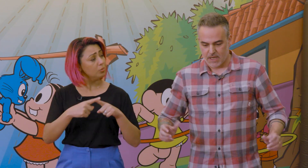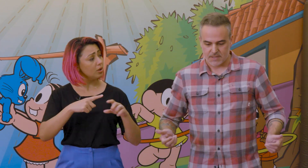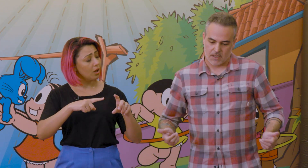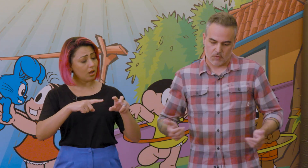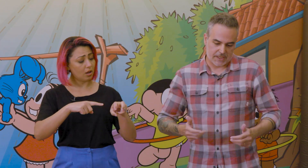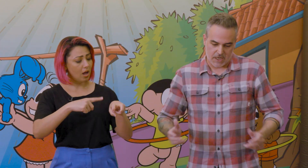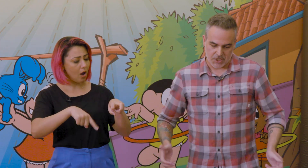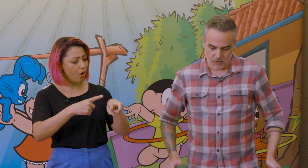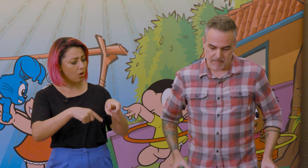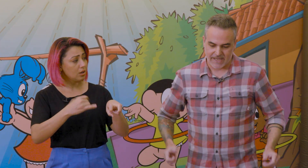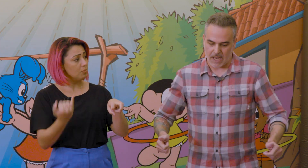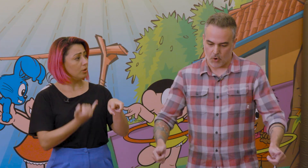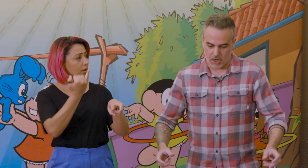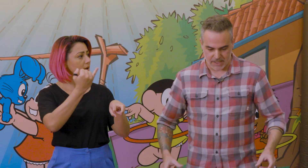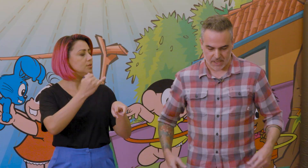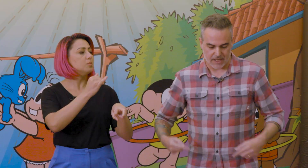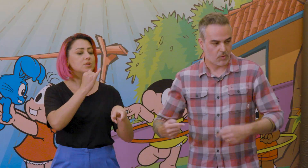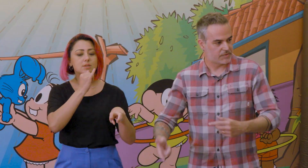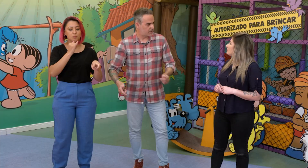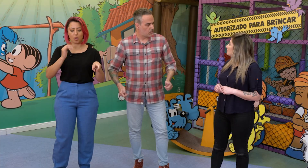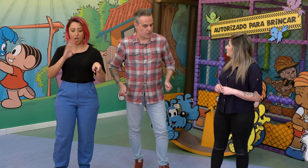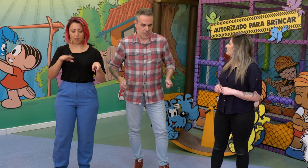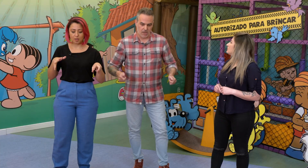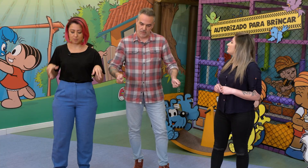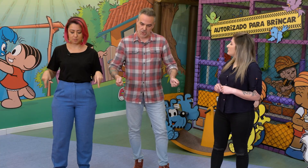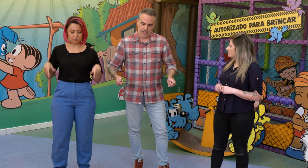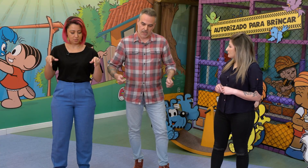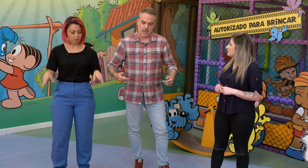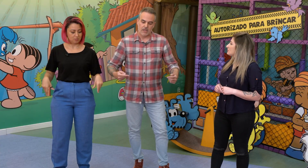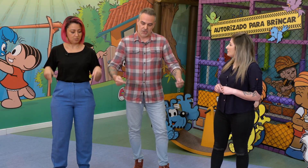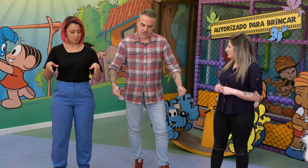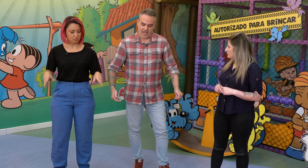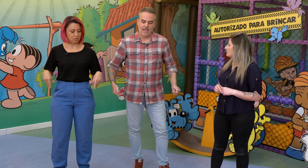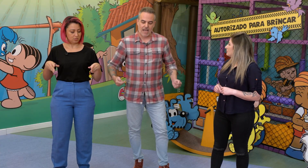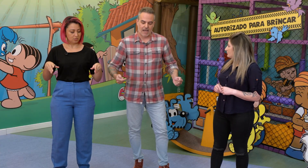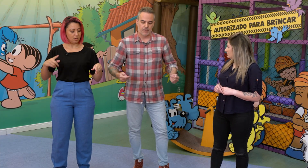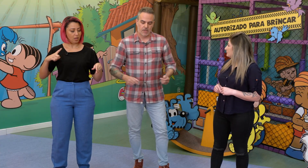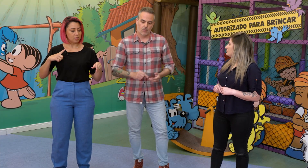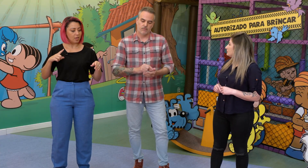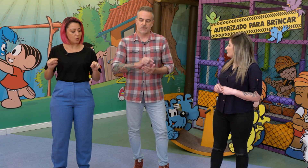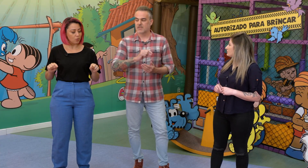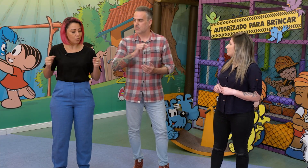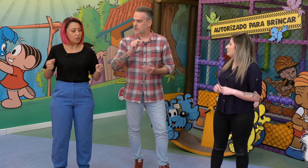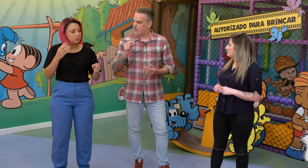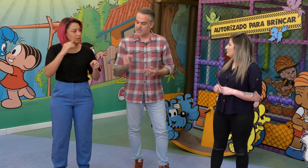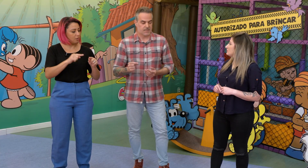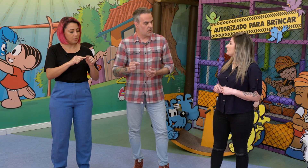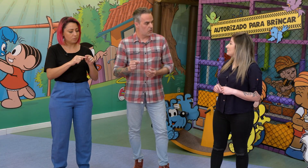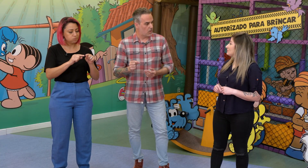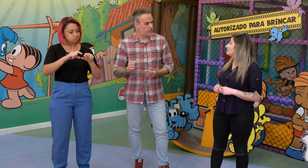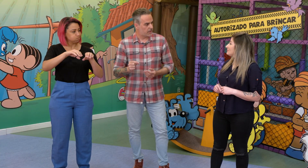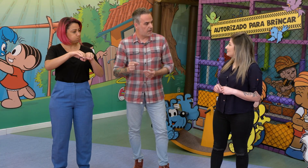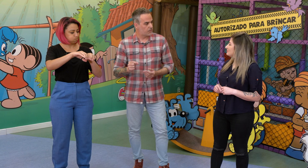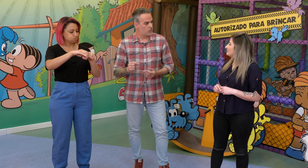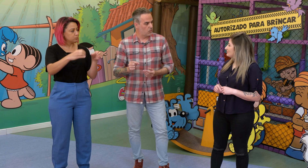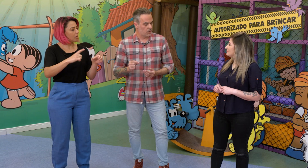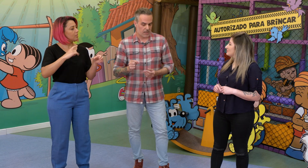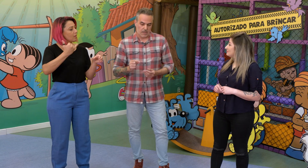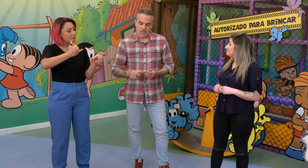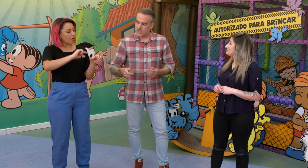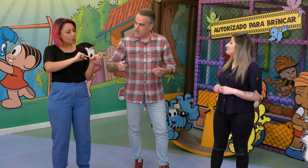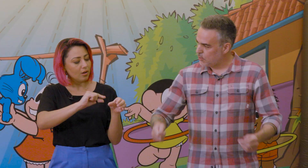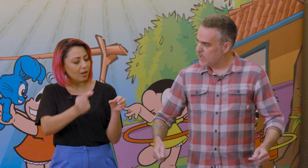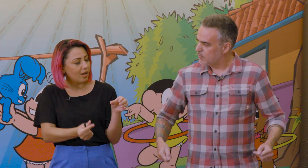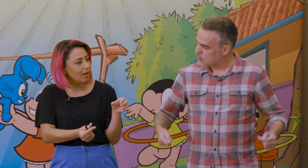a criança, o cadeirante, ele não pega na roda que está em contato com o chão e gira. A gente tem aquele aro, então nós fizemos atualização no model gráfico do